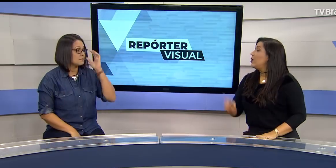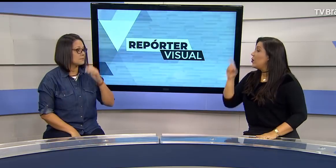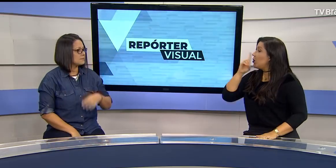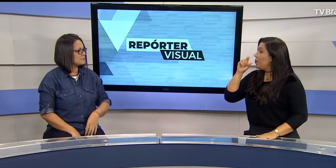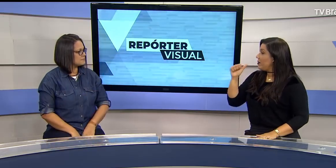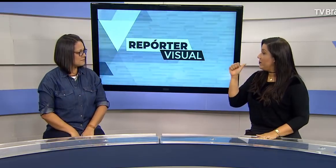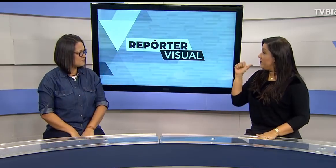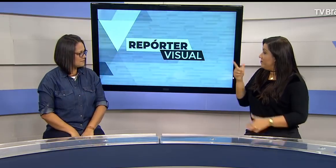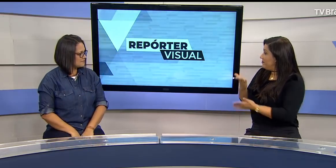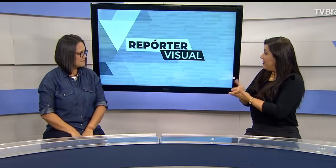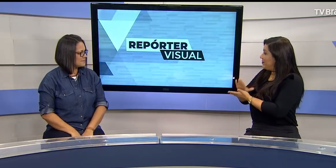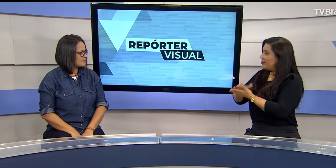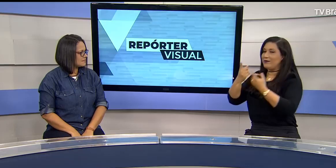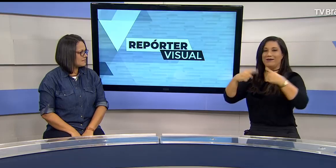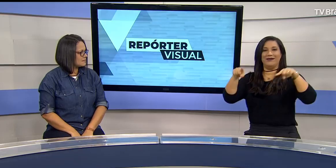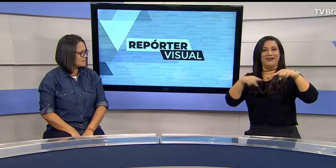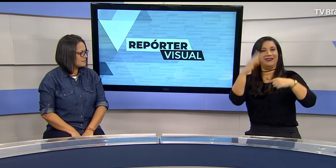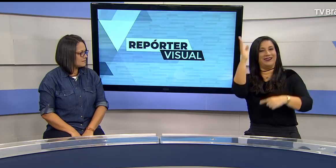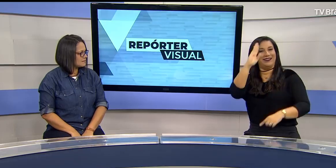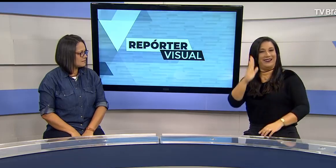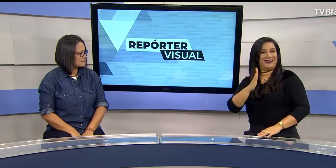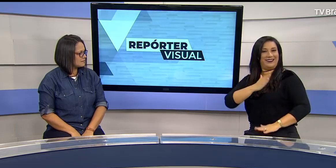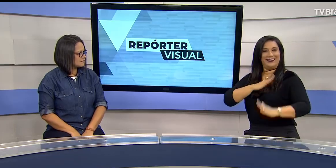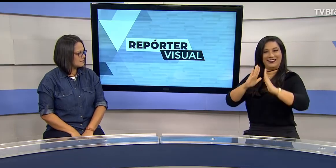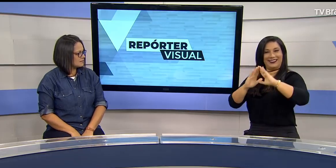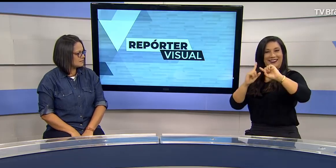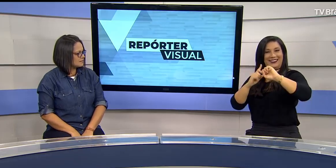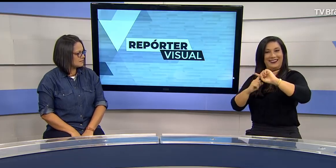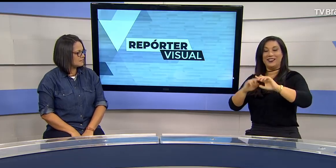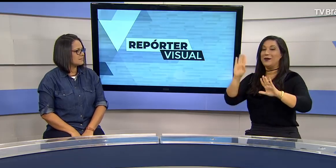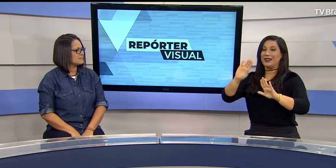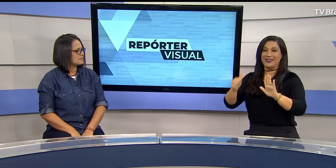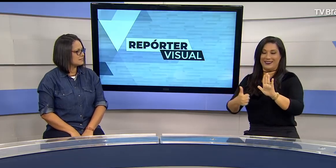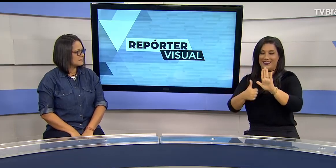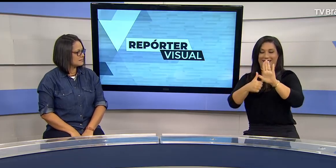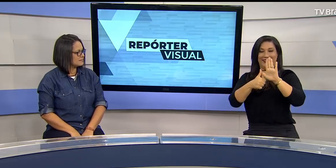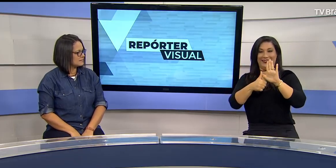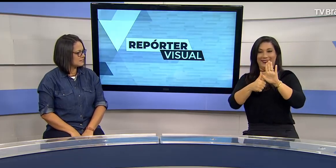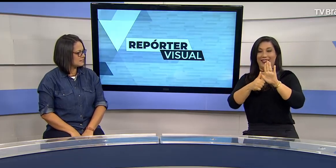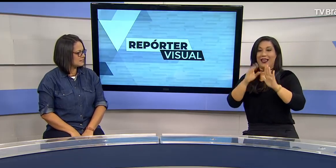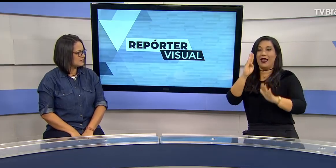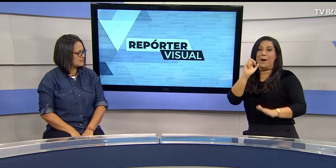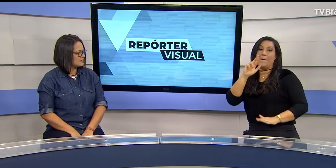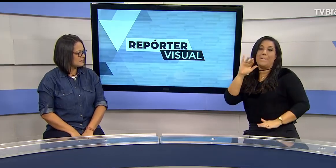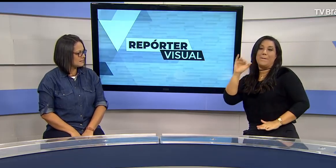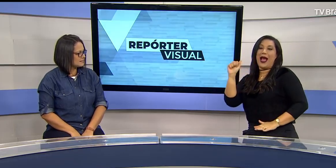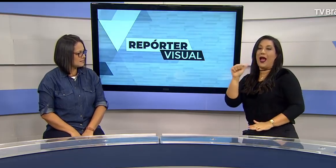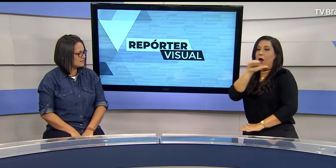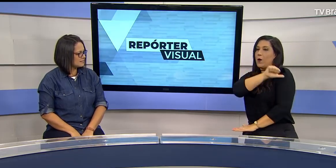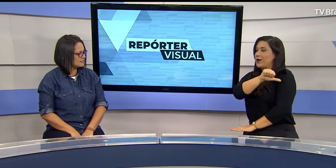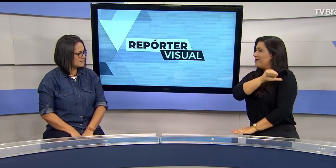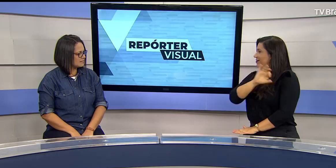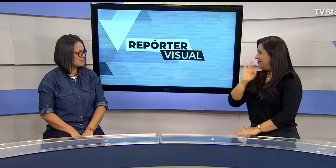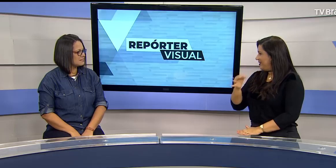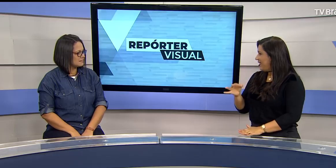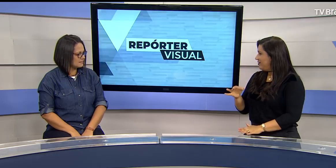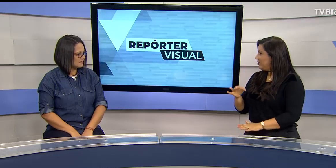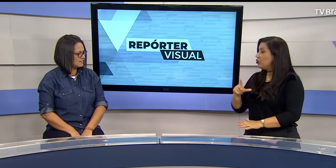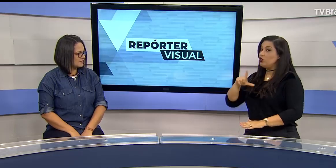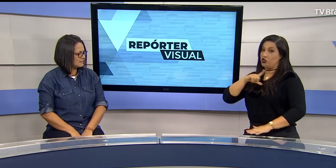No último domingo, você interpretou o hino nacional na Igreja Batista Atitude, na Barra da Tijuca, zona oeste do Rio de Janeiro, na presença